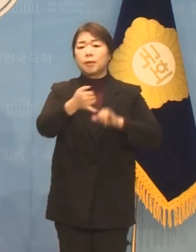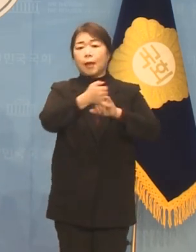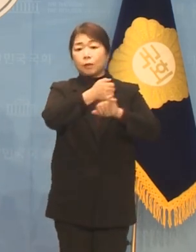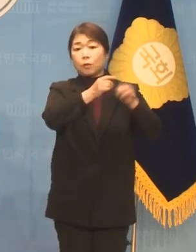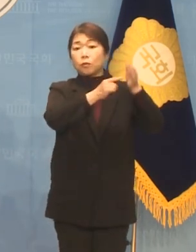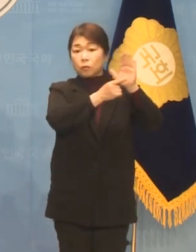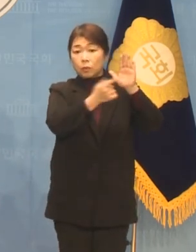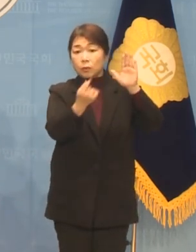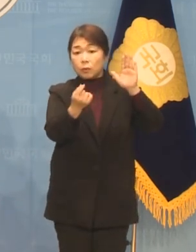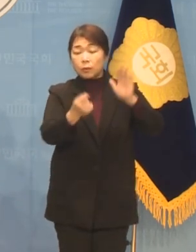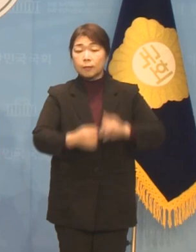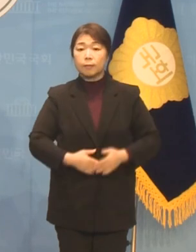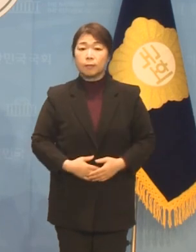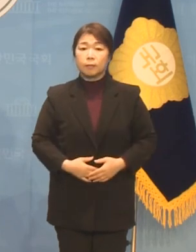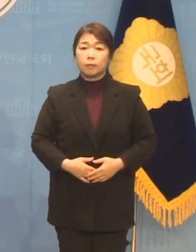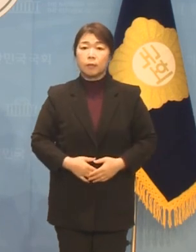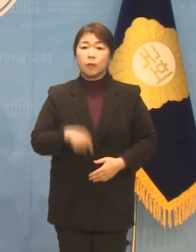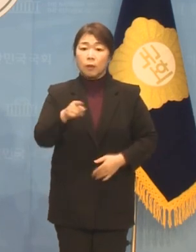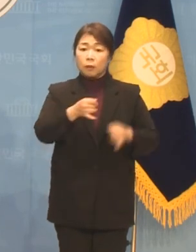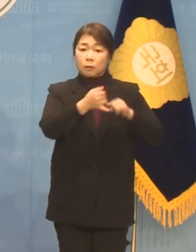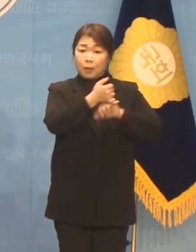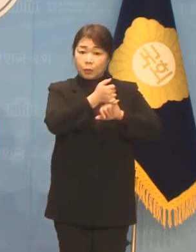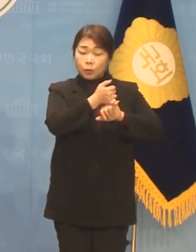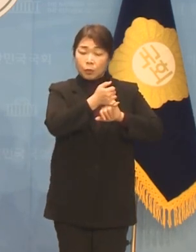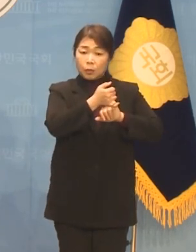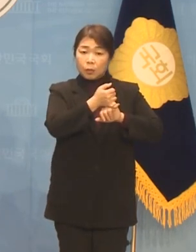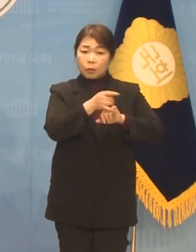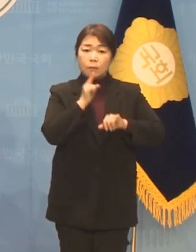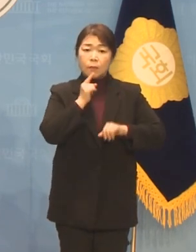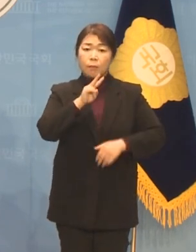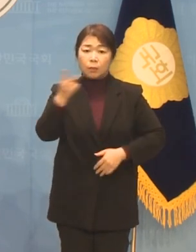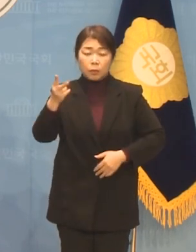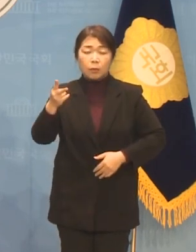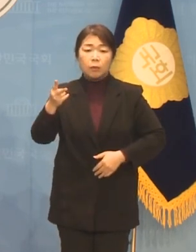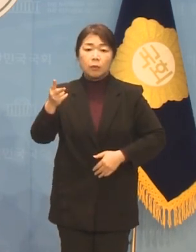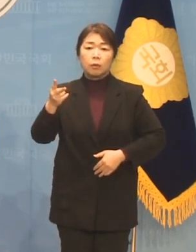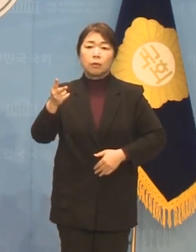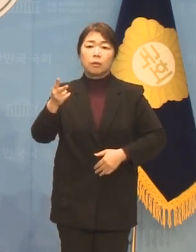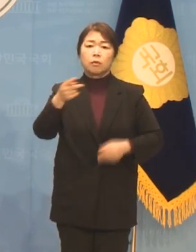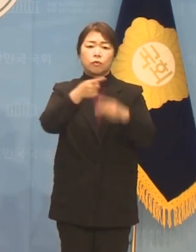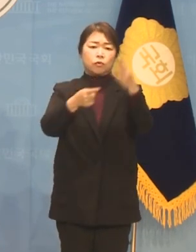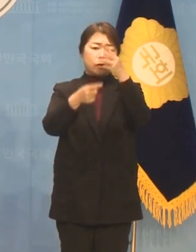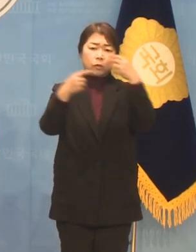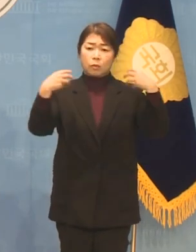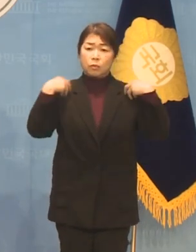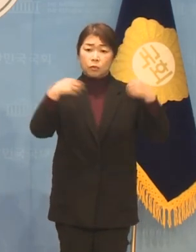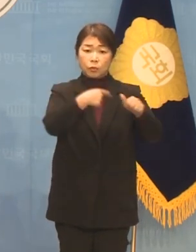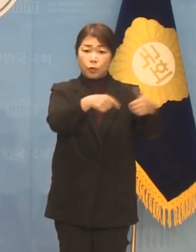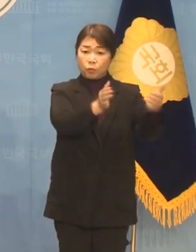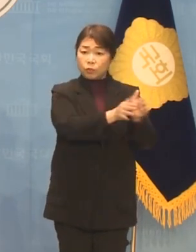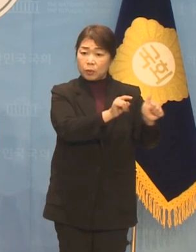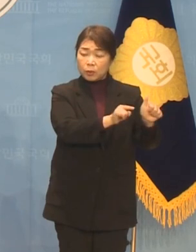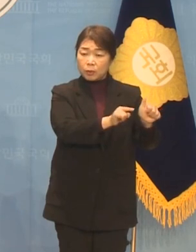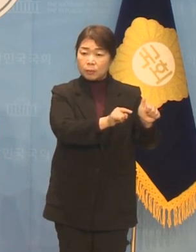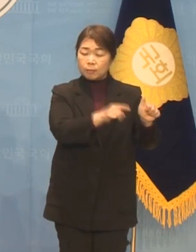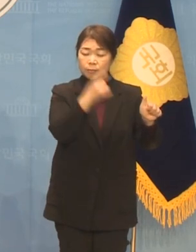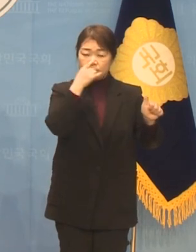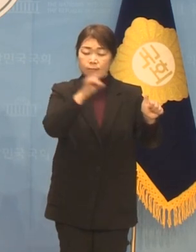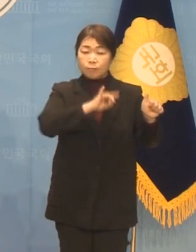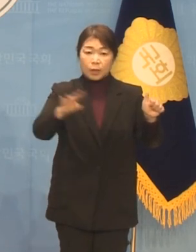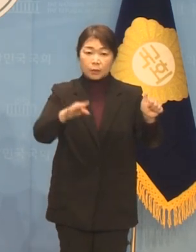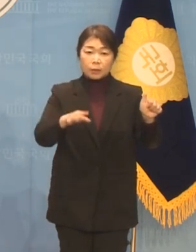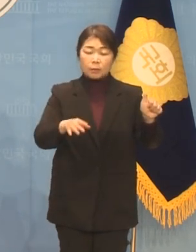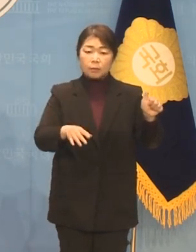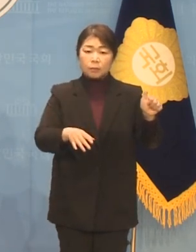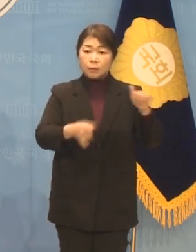한 것입니다. 이 약속을 손바닥 뒤집듯이 윤석열 정부의 교육부는 단칼에